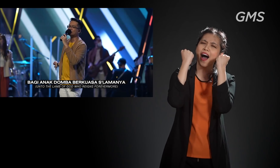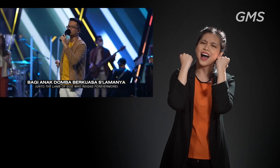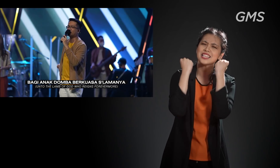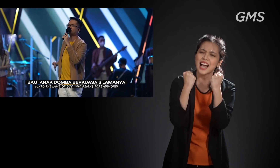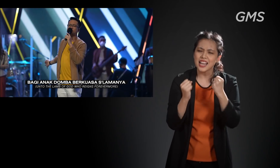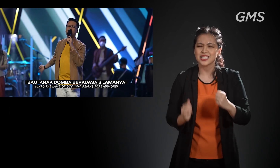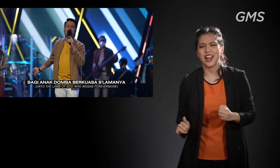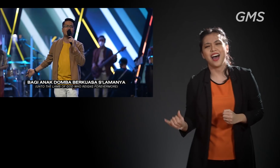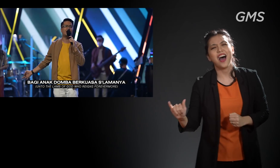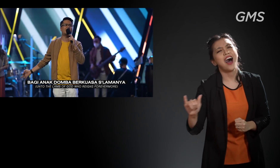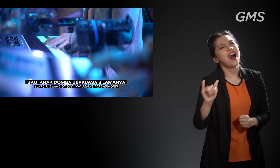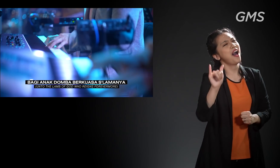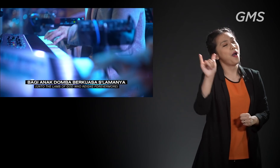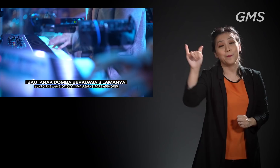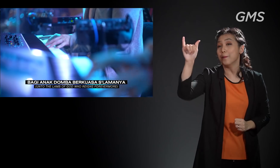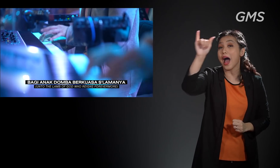berkuasa